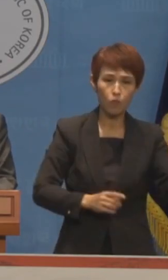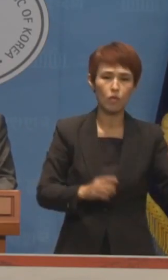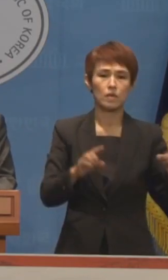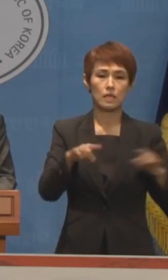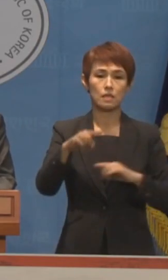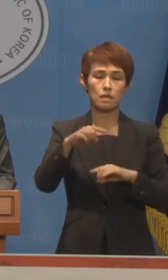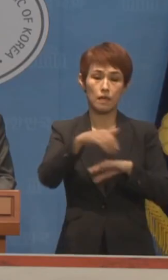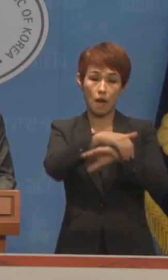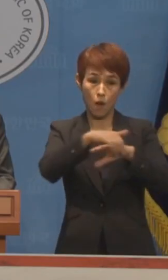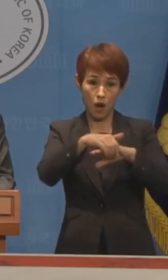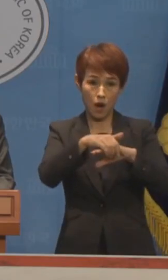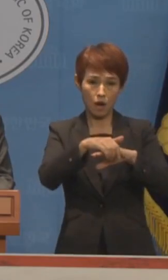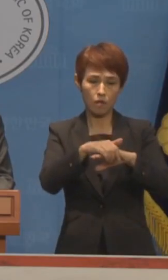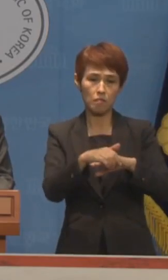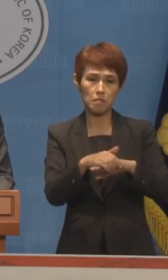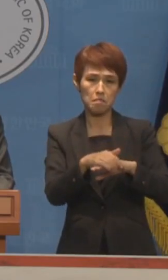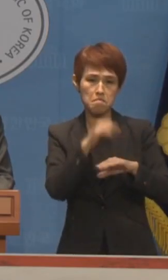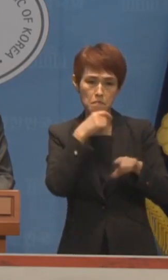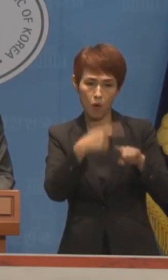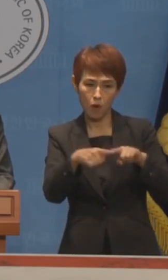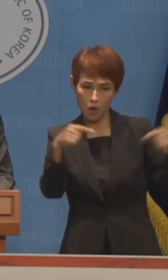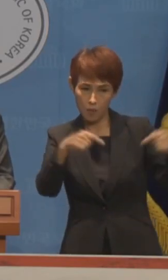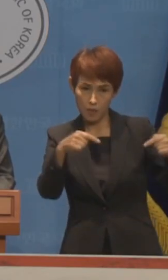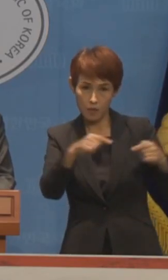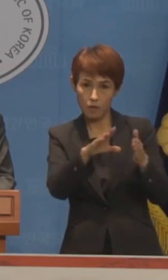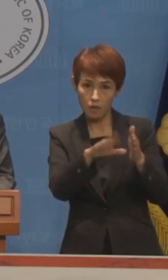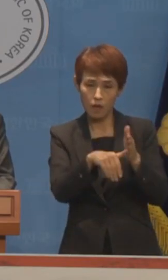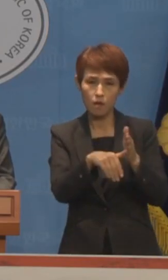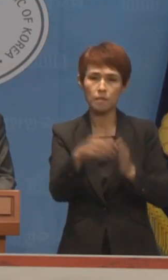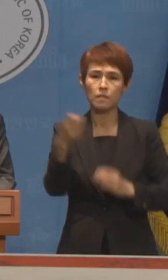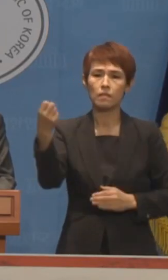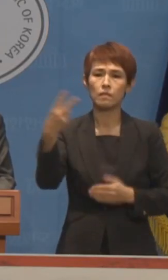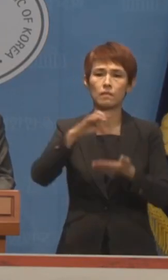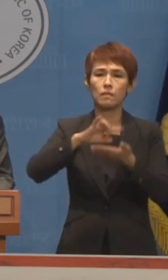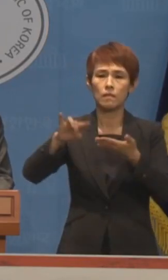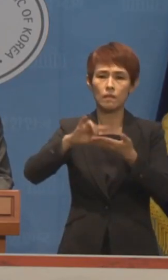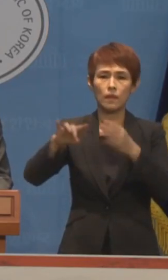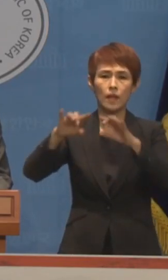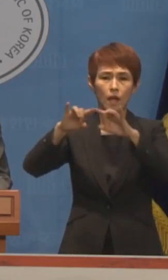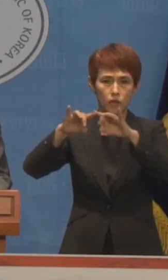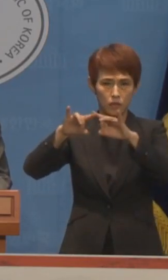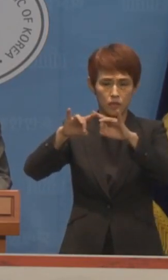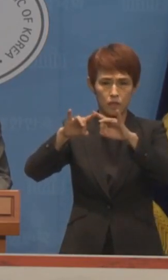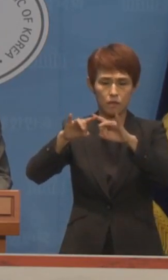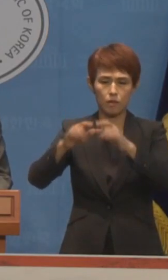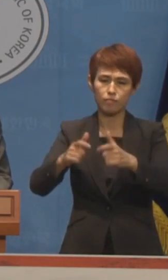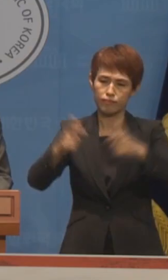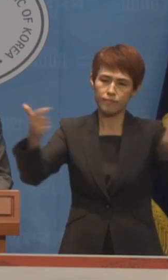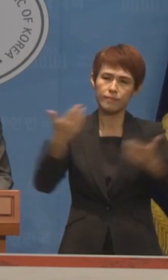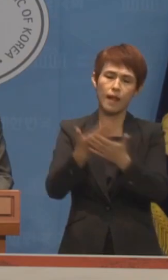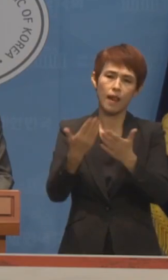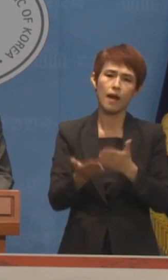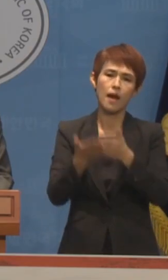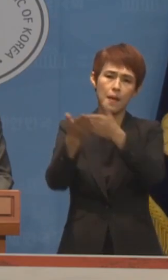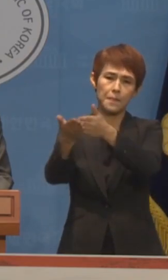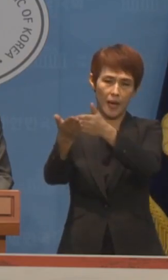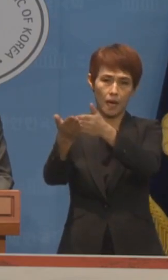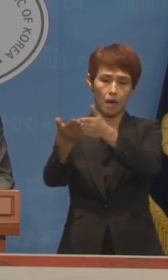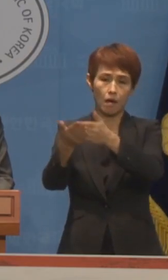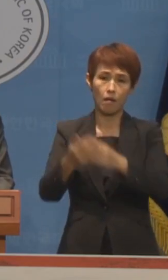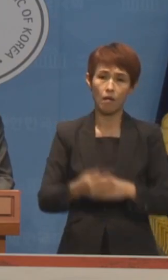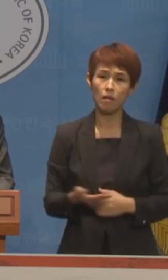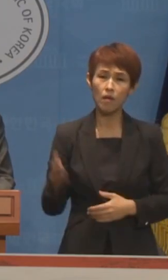기후변화 영향평가 협의 의견을 통해 재생에너지 비중 상향을 지적하고 나섰습니다. 그러나